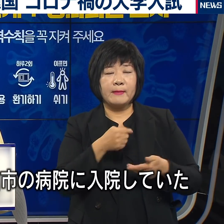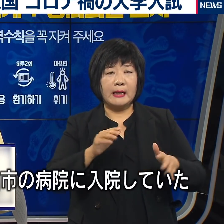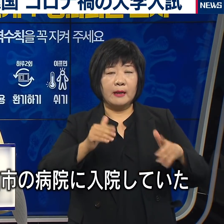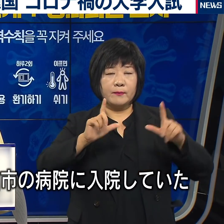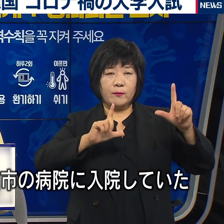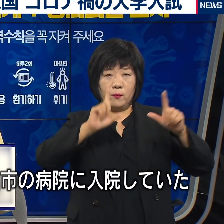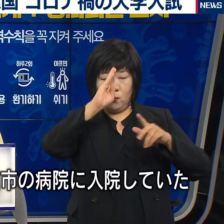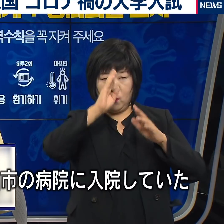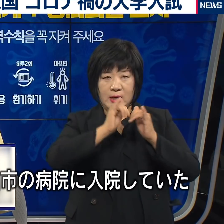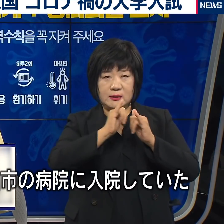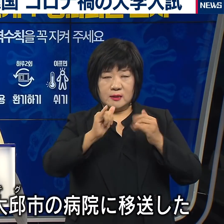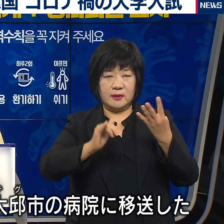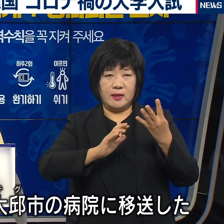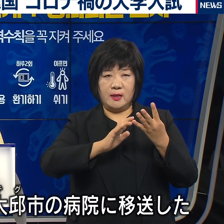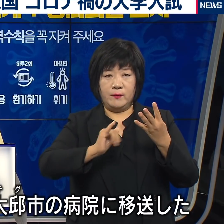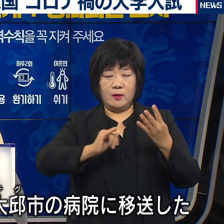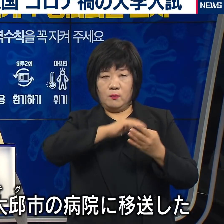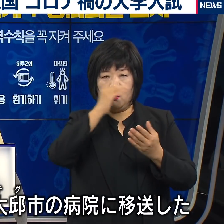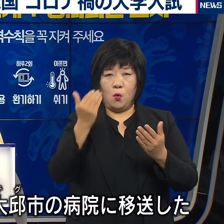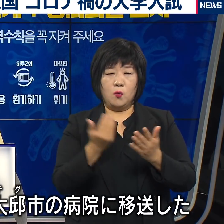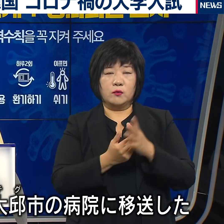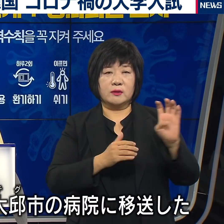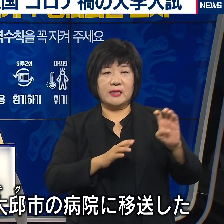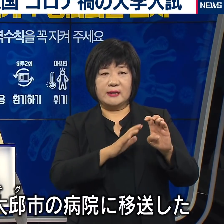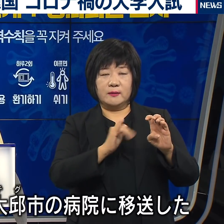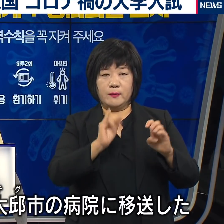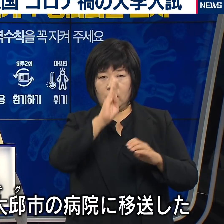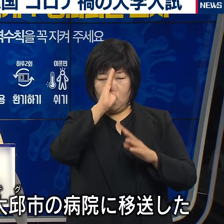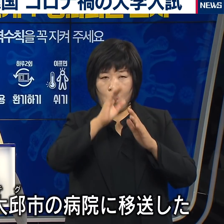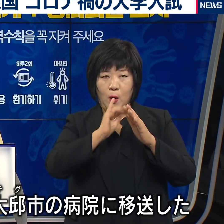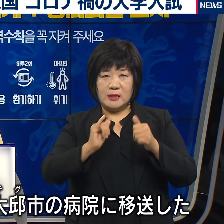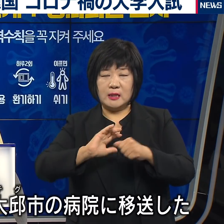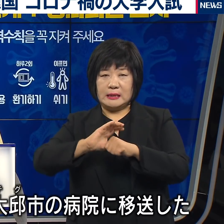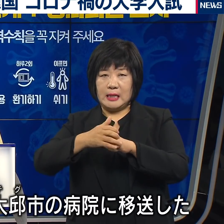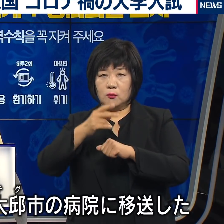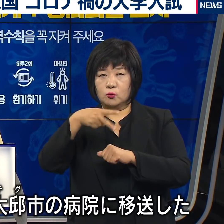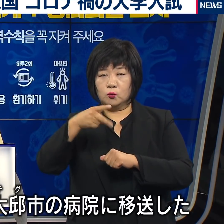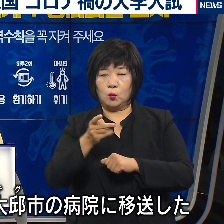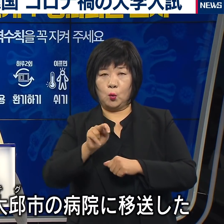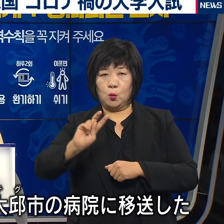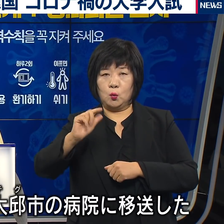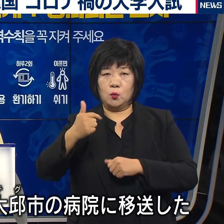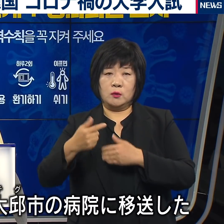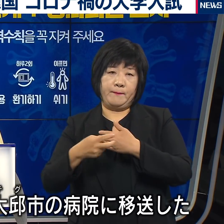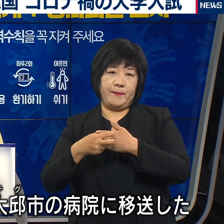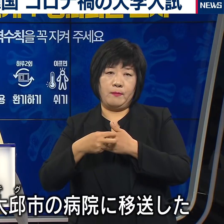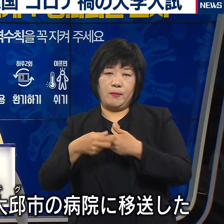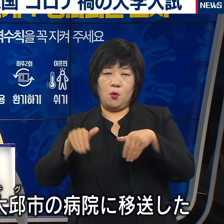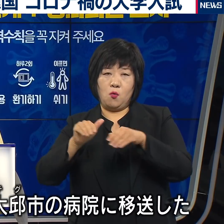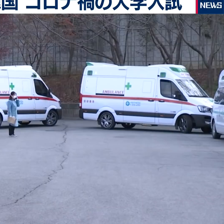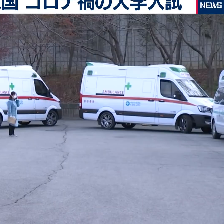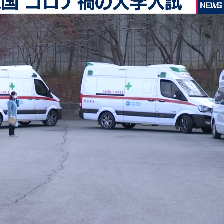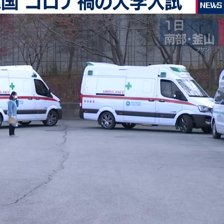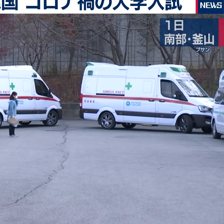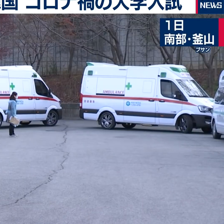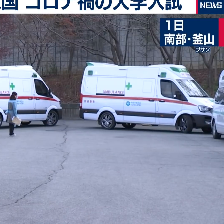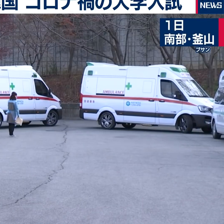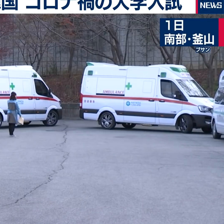4명 하여 모두 루 40명의 한잔은 대구 동산병원 으로 이송 하였습니다